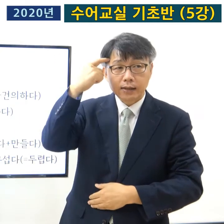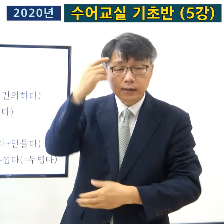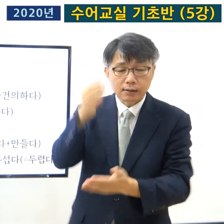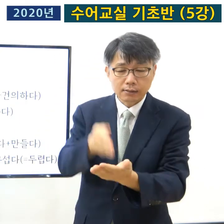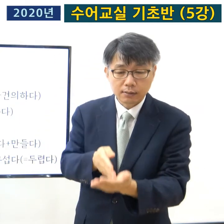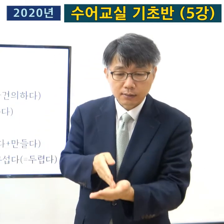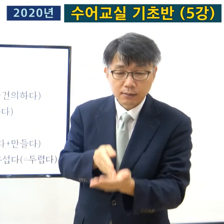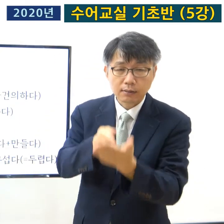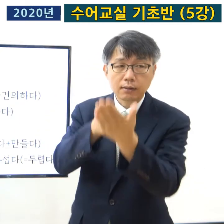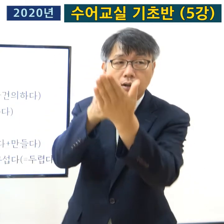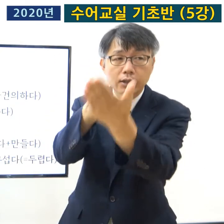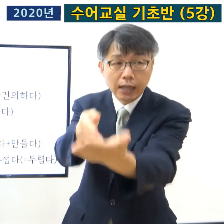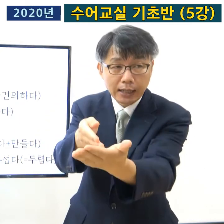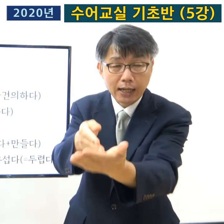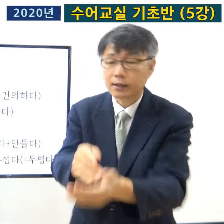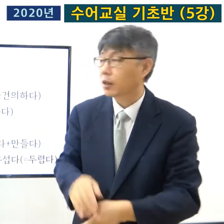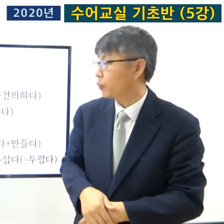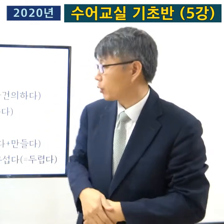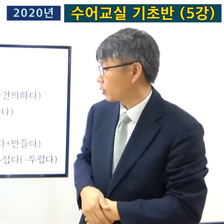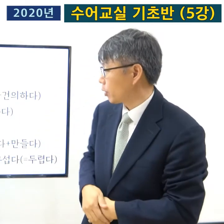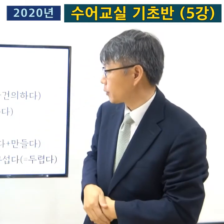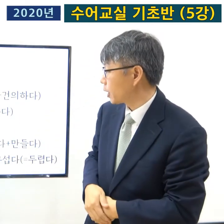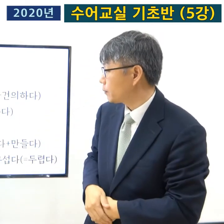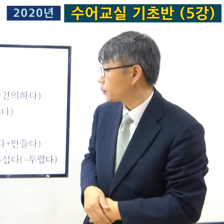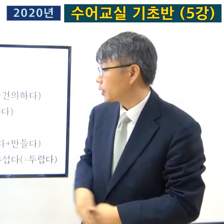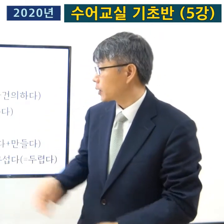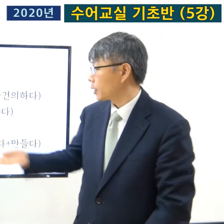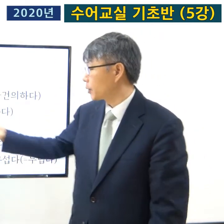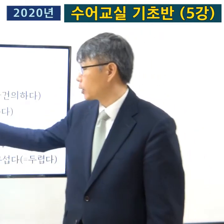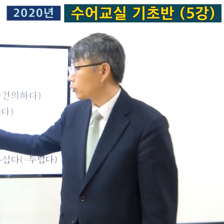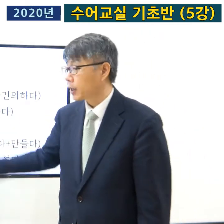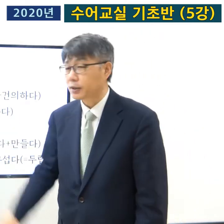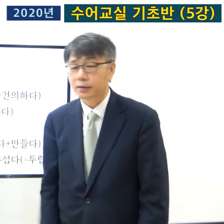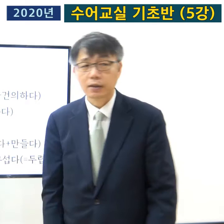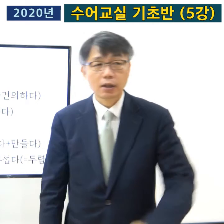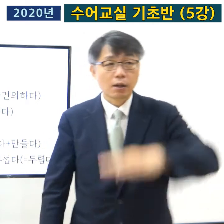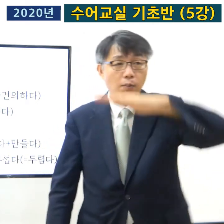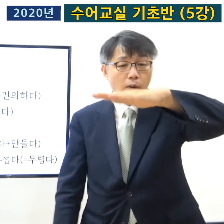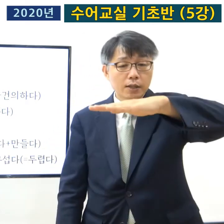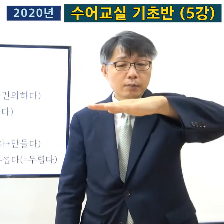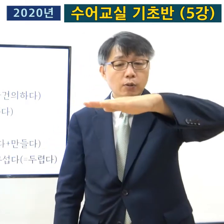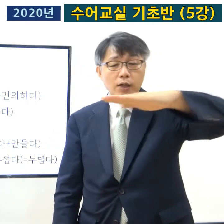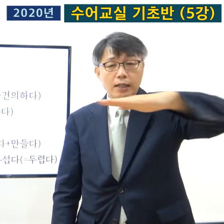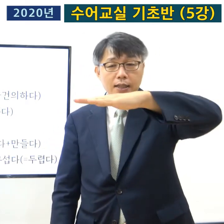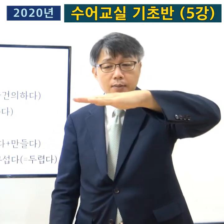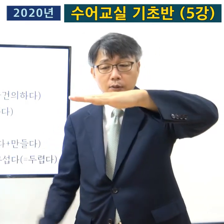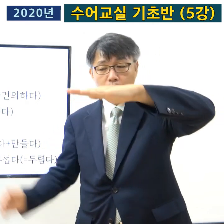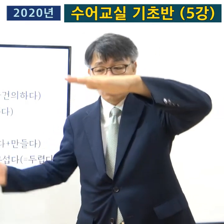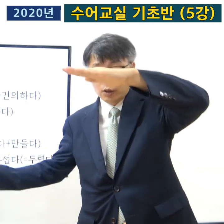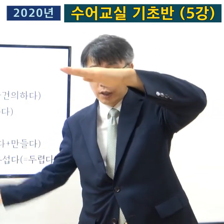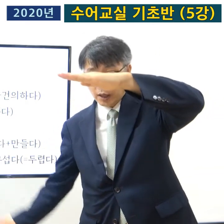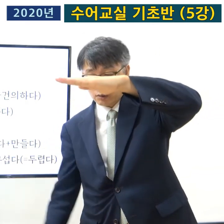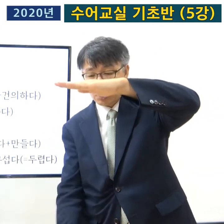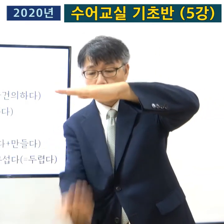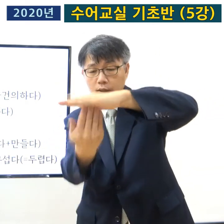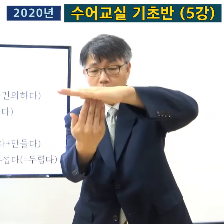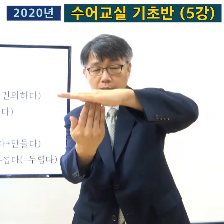생각을 건의하다 이렇게 표현하기도 합니다. 그 다음에 이루다는 뭐가 있으면 여기까지가 있으면 그대로 채워지는